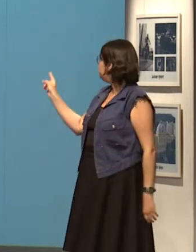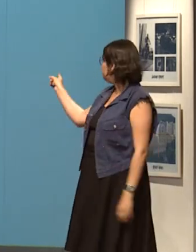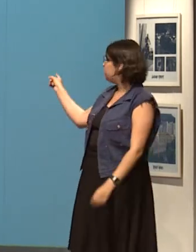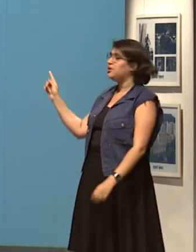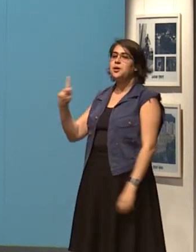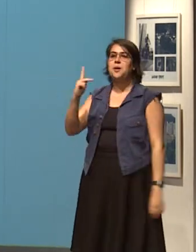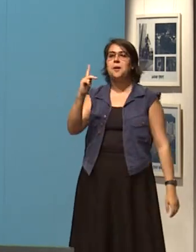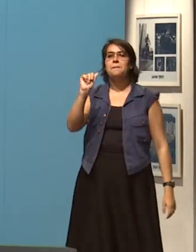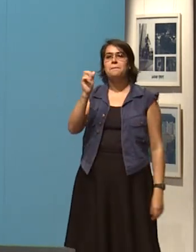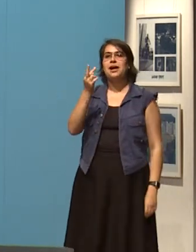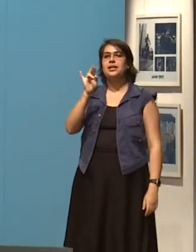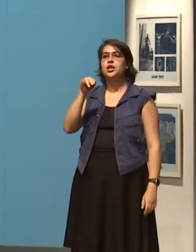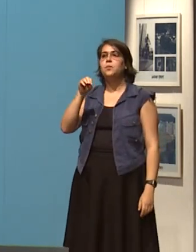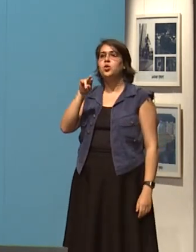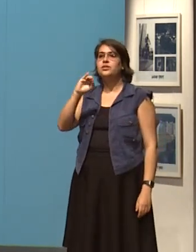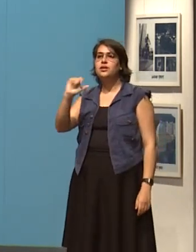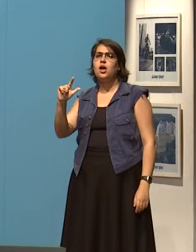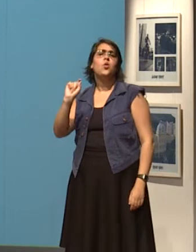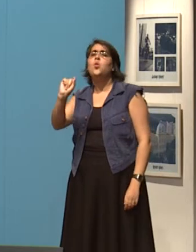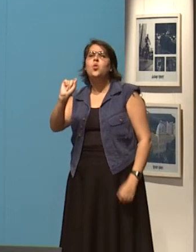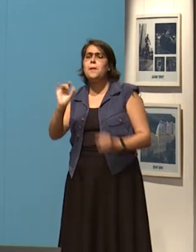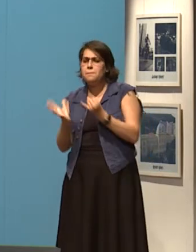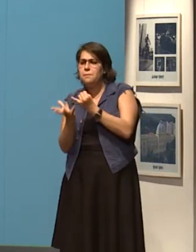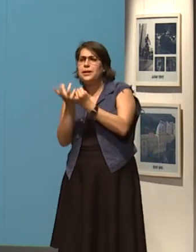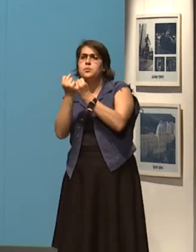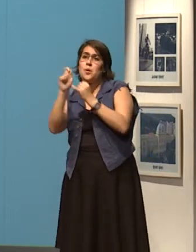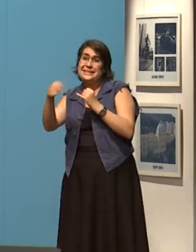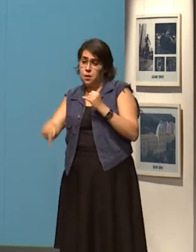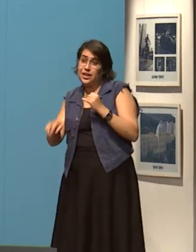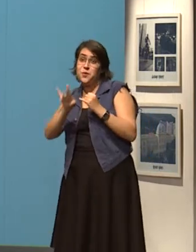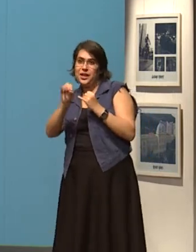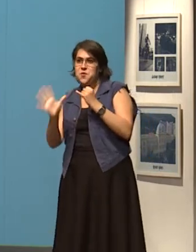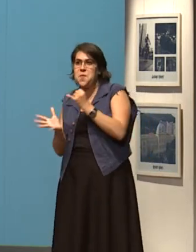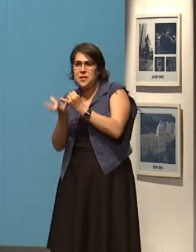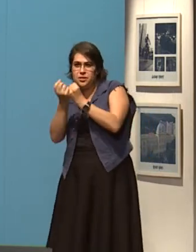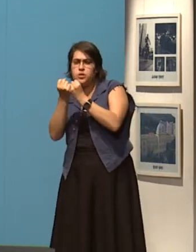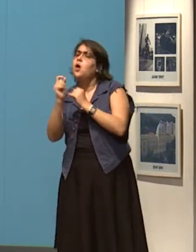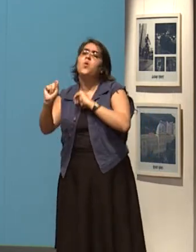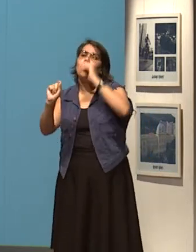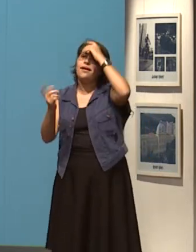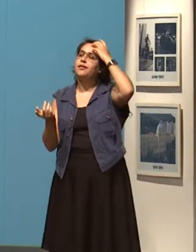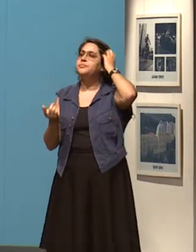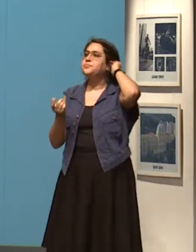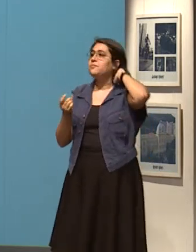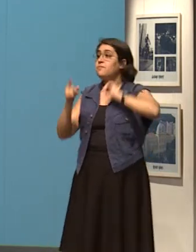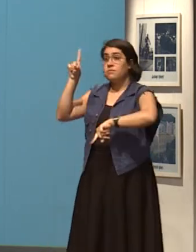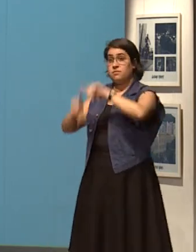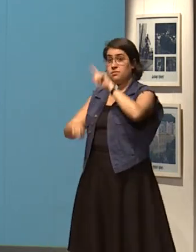Fala-se também a violência patrimonial. O que seria a violência patrimonial? Aqui no Rio utilizamos